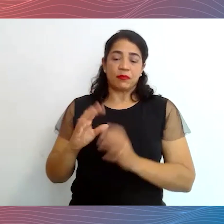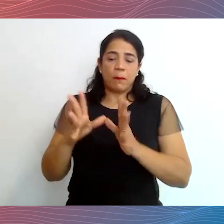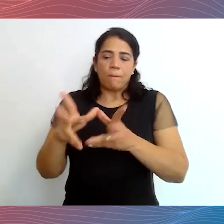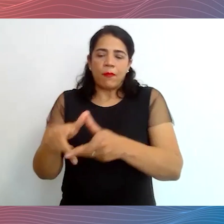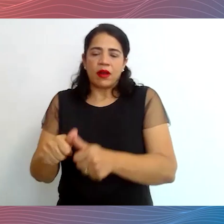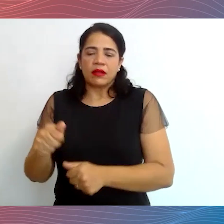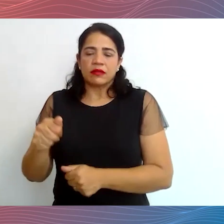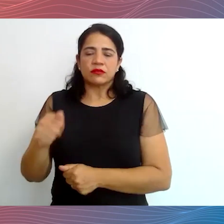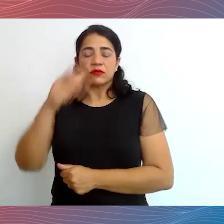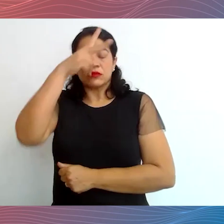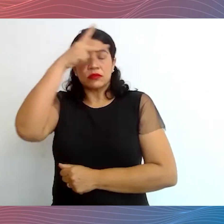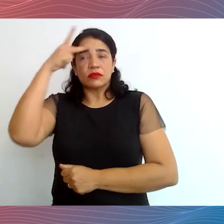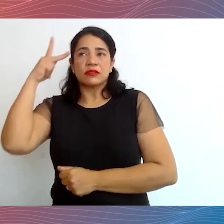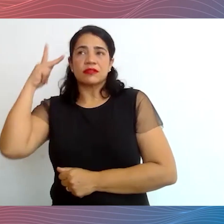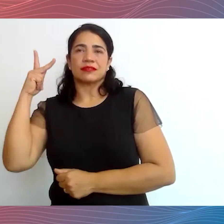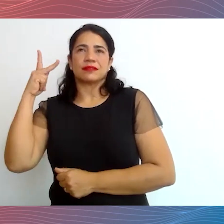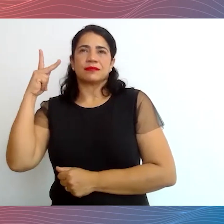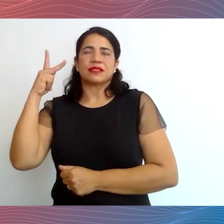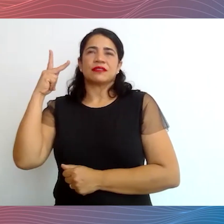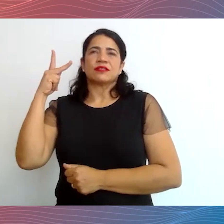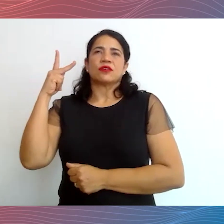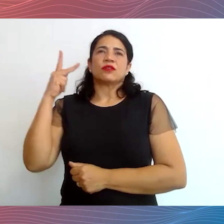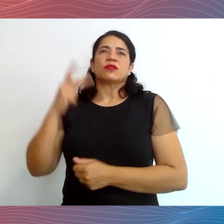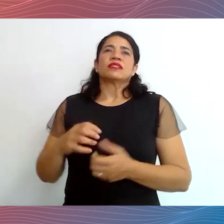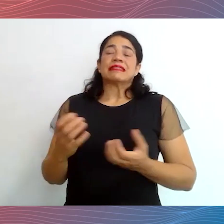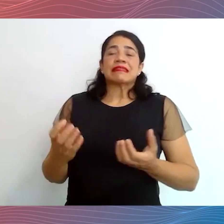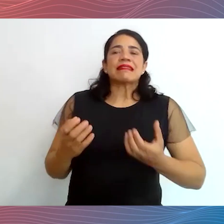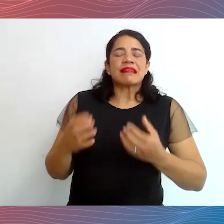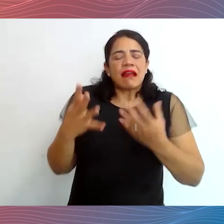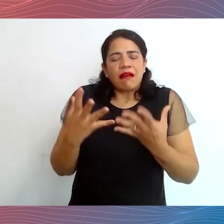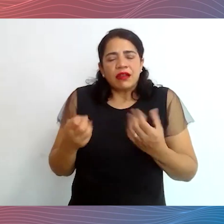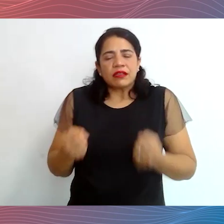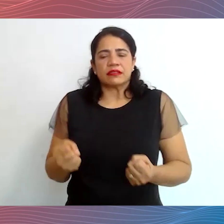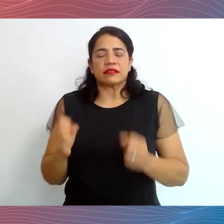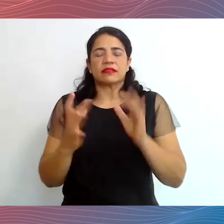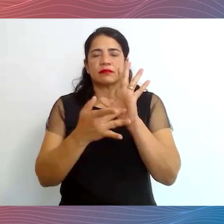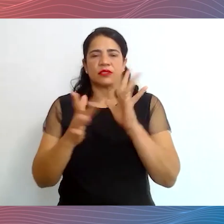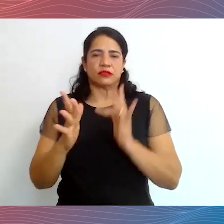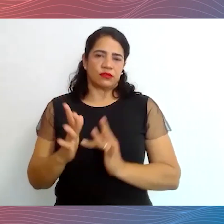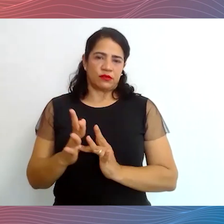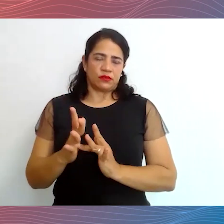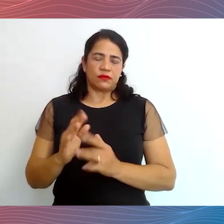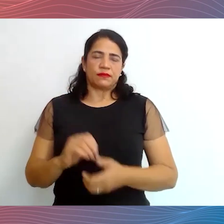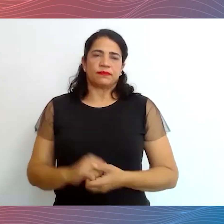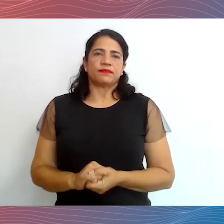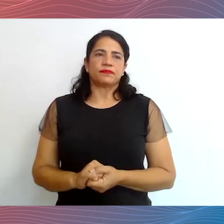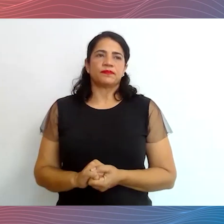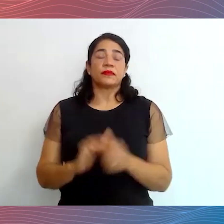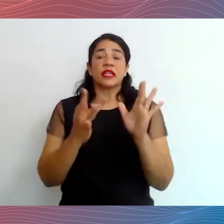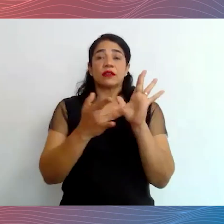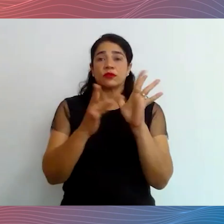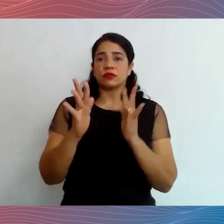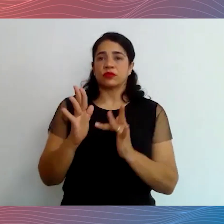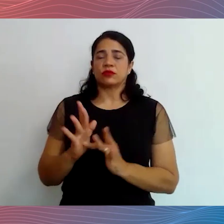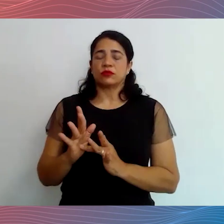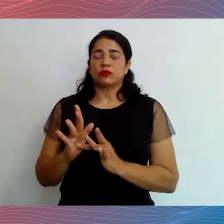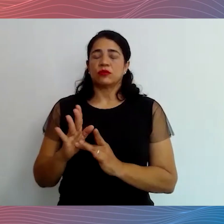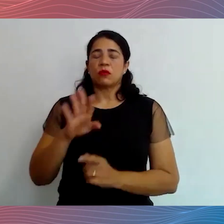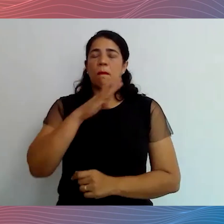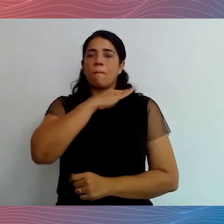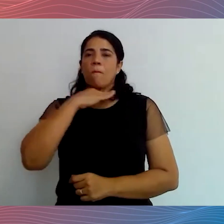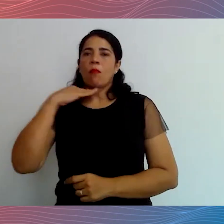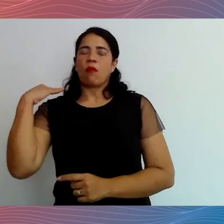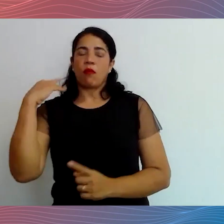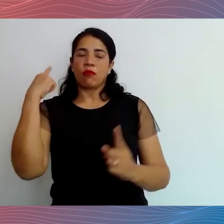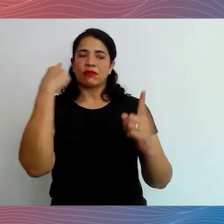morreu, mas na ressurreição Ele foi glorificado. E na glorificação se tornou